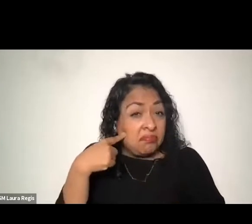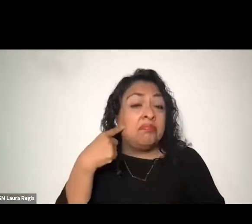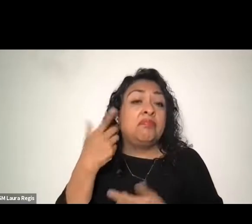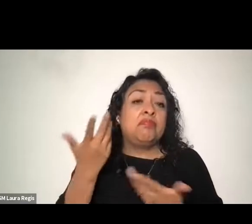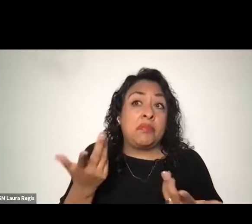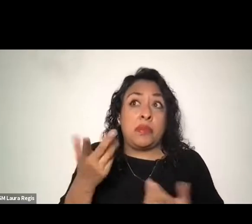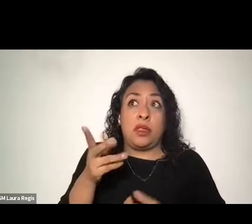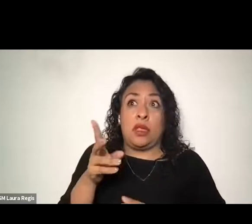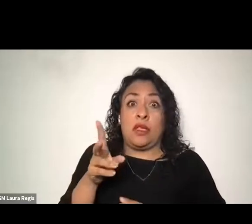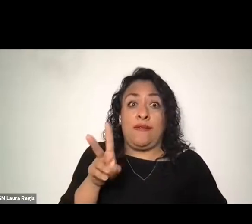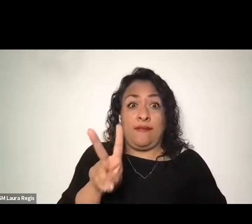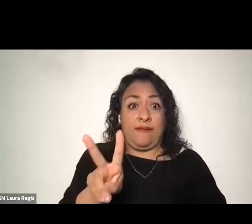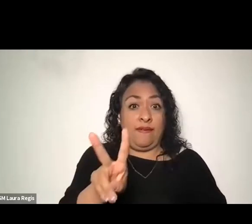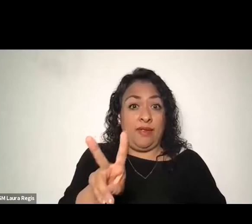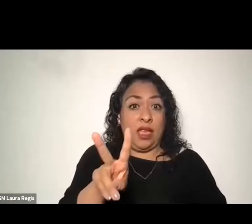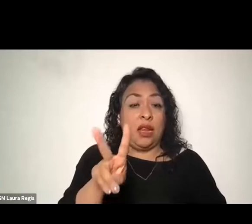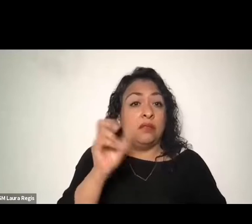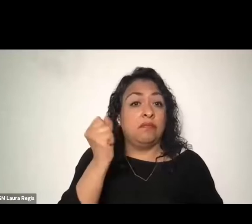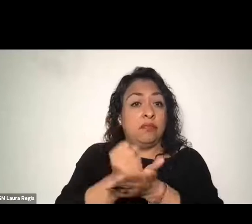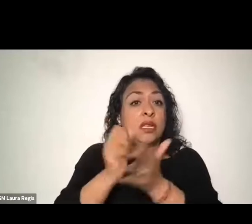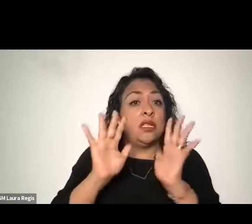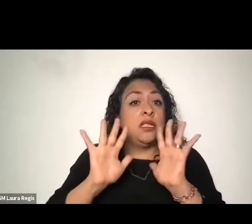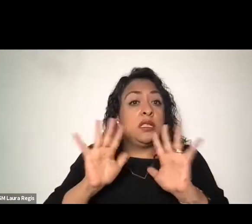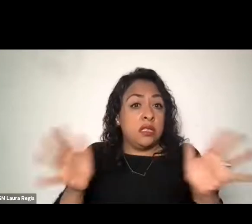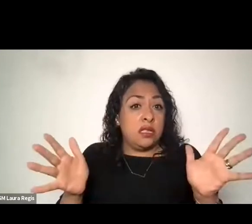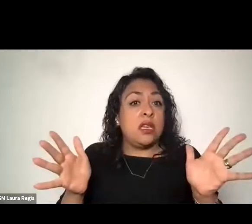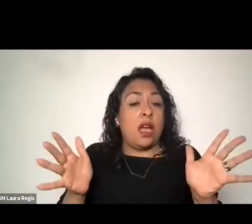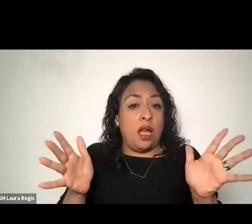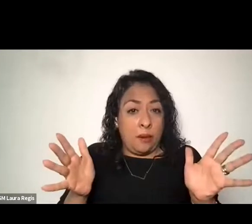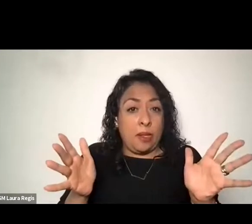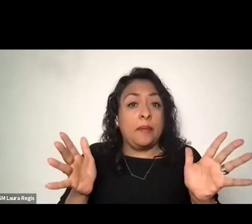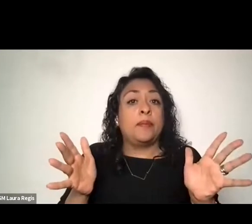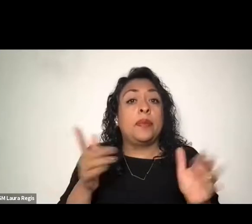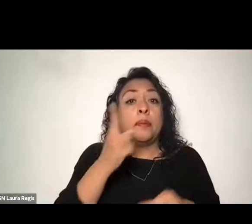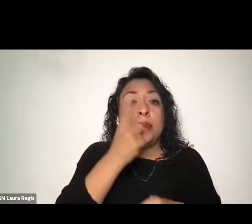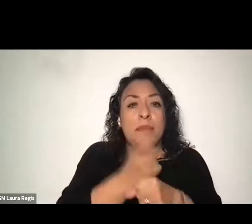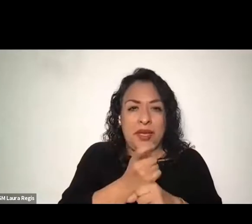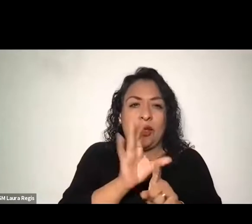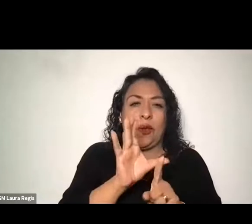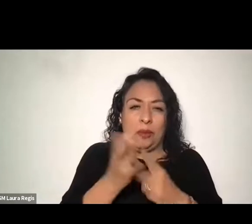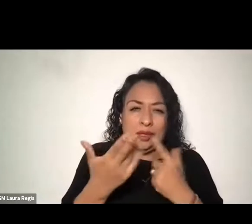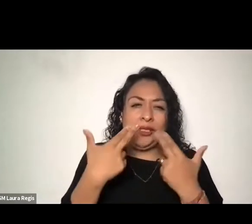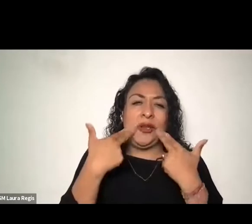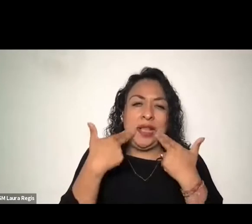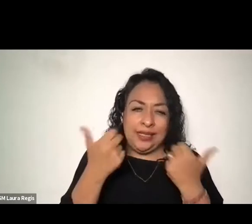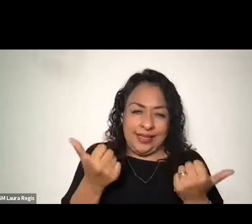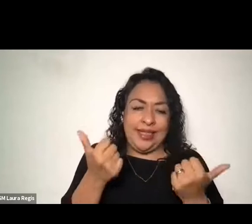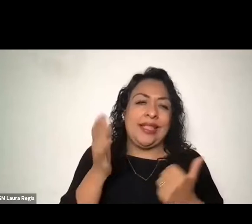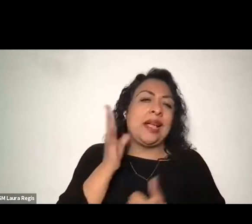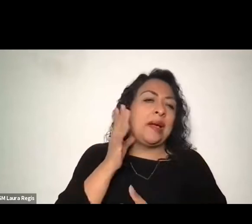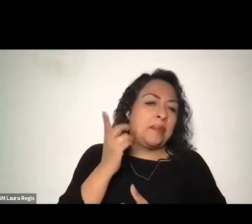este viernes lo aprobaría, en su caso, primero la Comisión de Hacienda de Cámara de Diputados